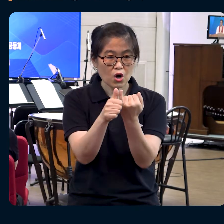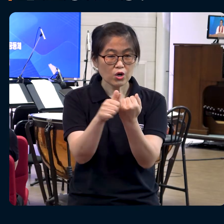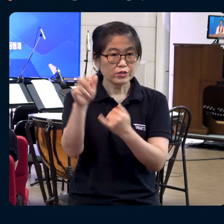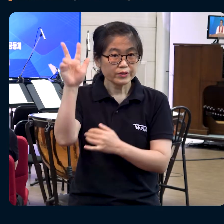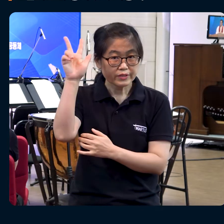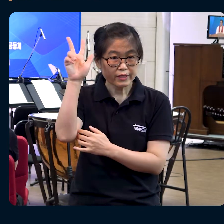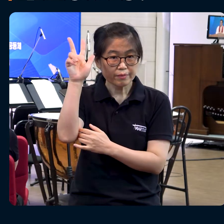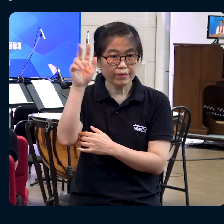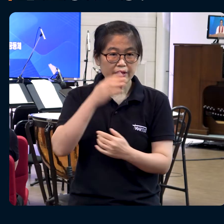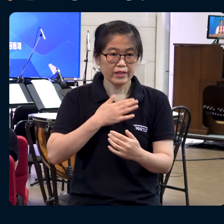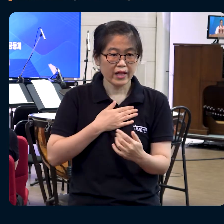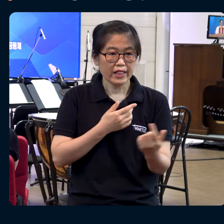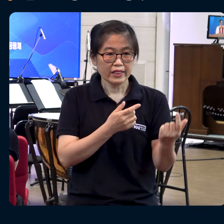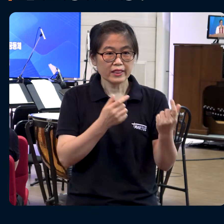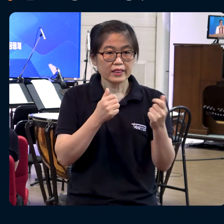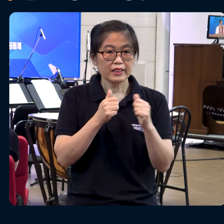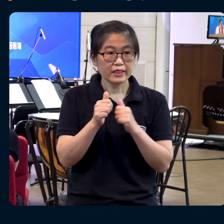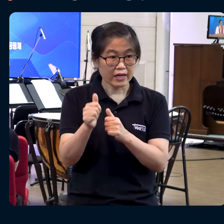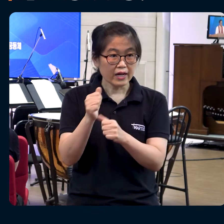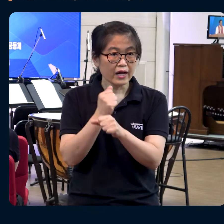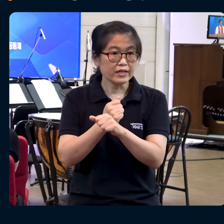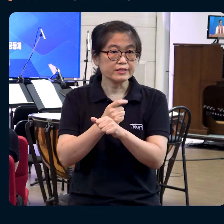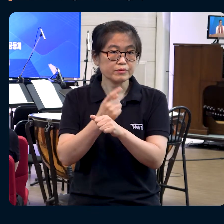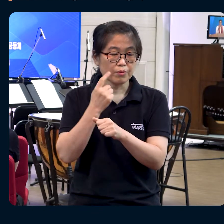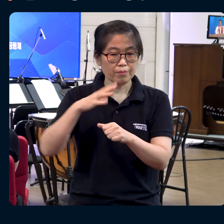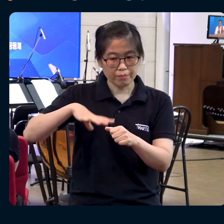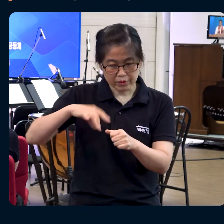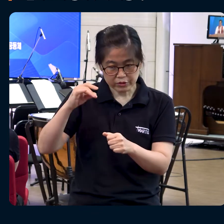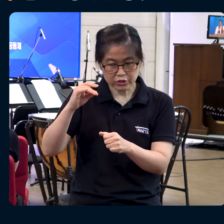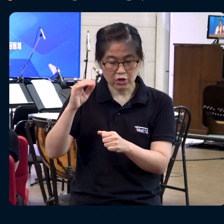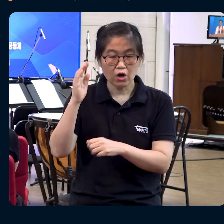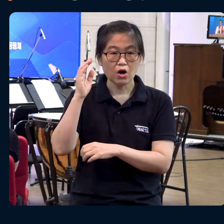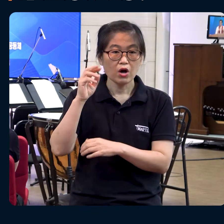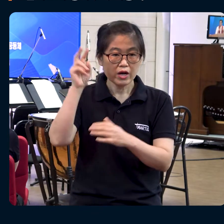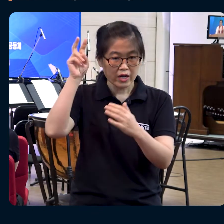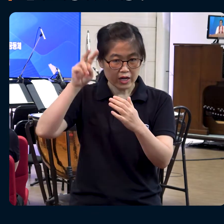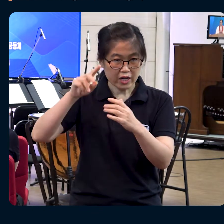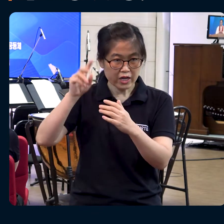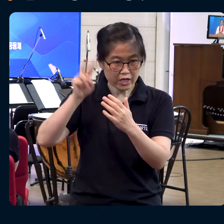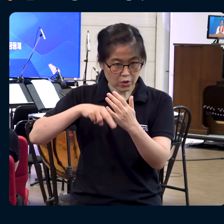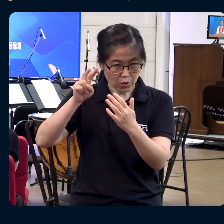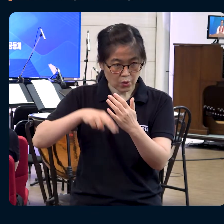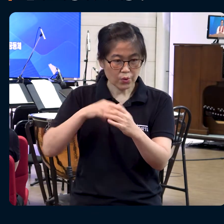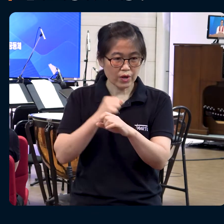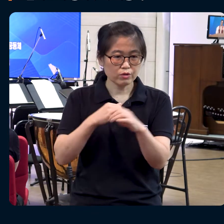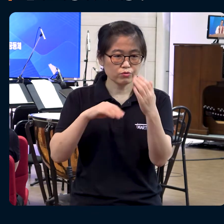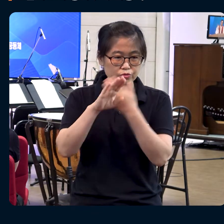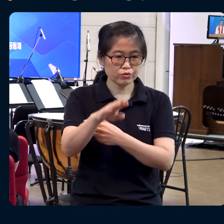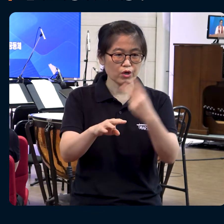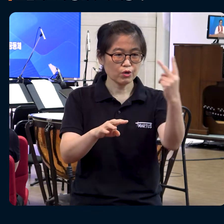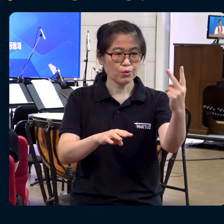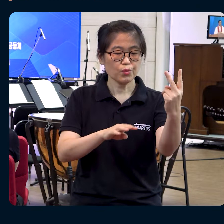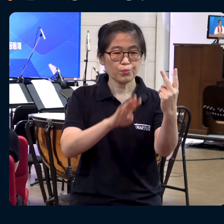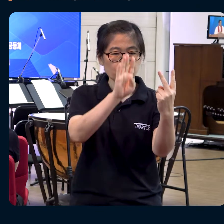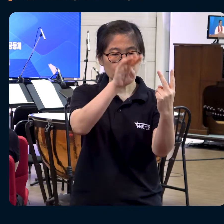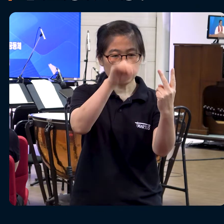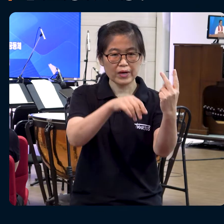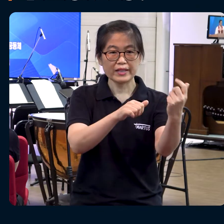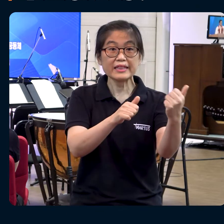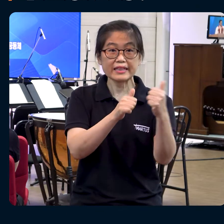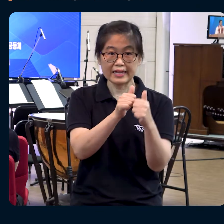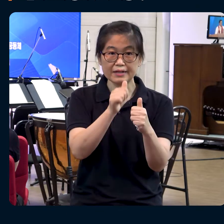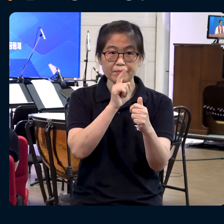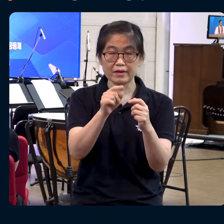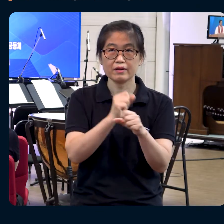혼인 서약문에 동의하시면 저를 따라하십시오 하고서 제가 서약문을 먼저 읽고 따라하게 합니다. 그렇게 하는데, 물론